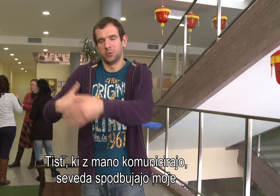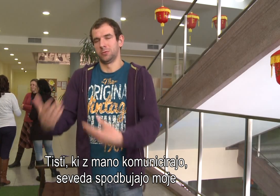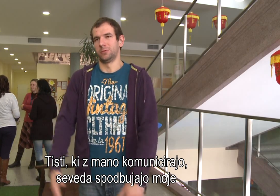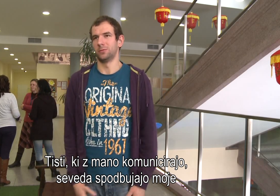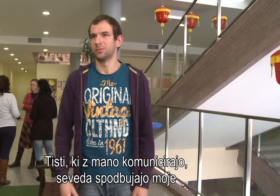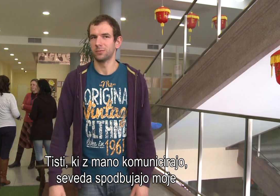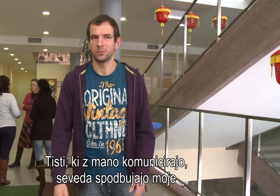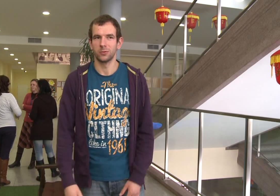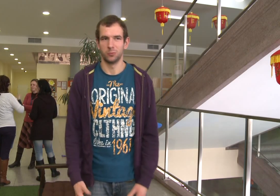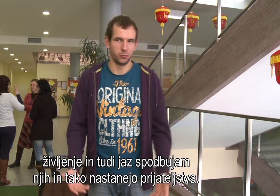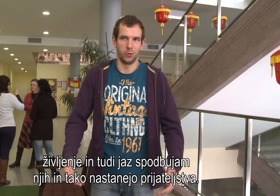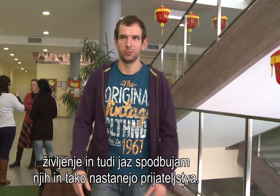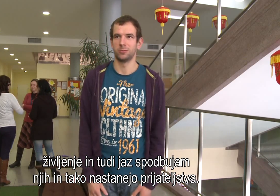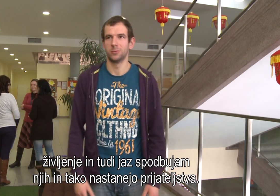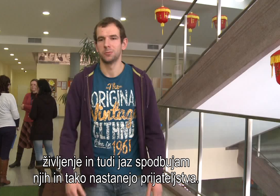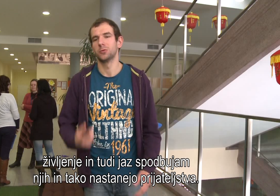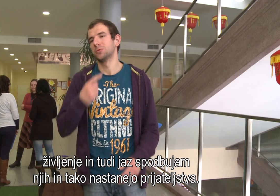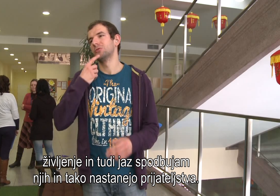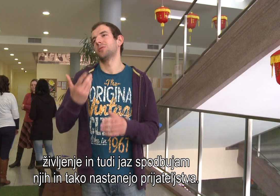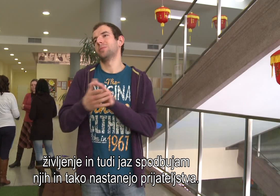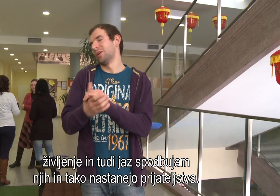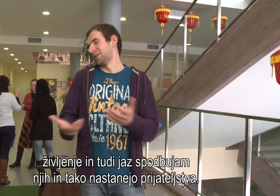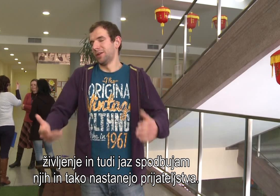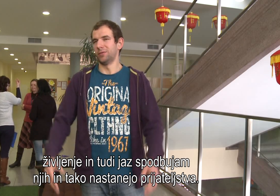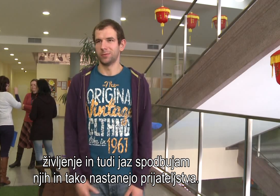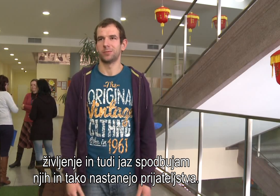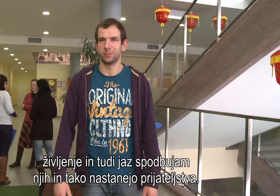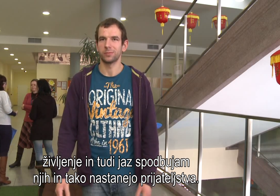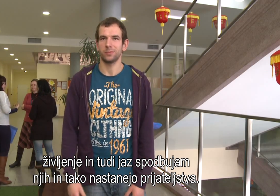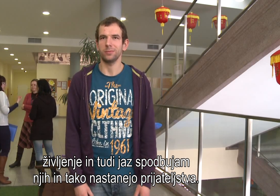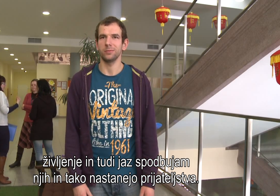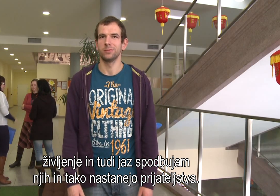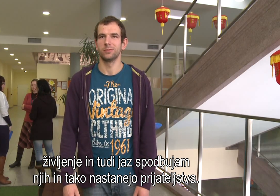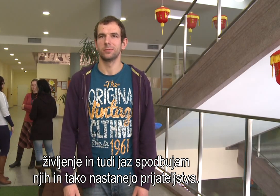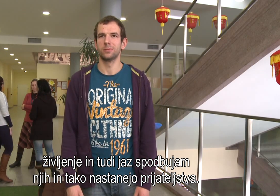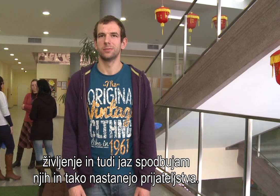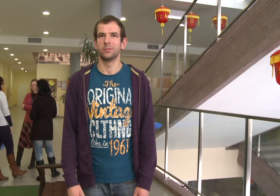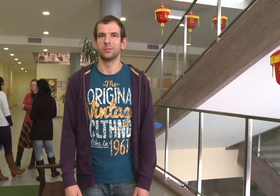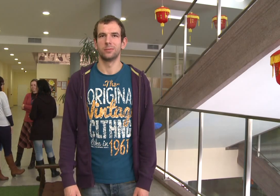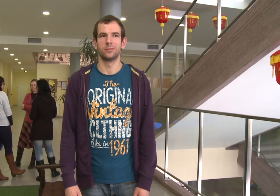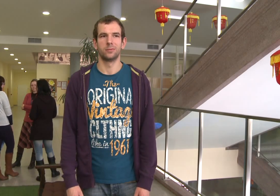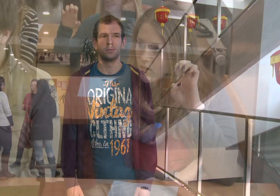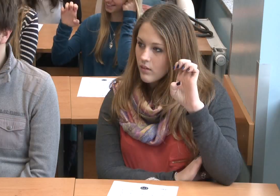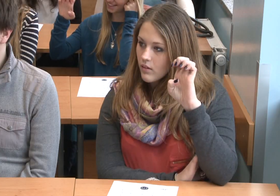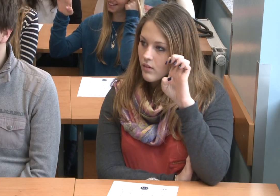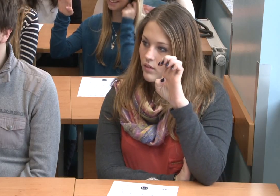komunicirajo, seveda spodbujajo moje življenje in tudi jaz spodbujam njihovo življenje. Tako nastanemo prijatelji. Oziroma